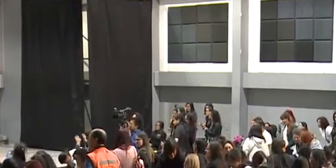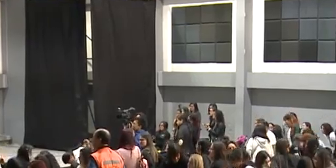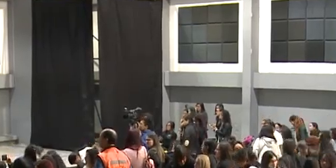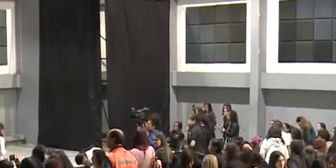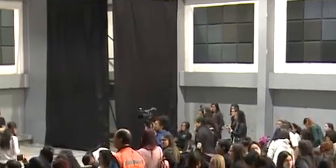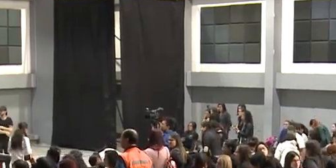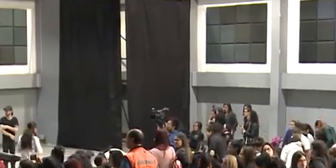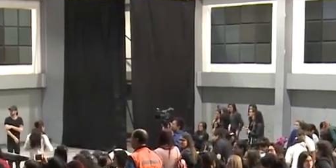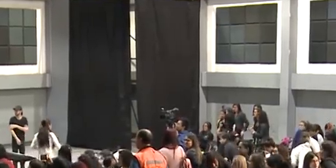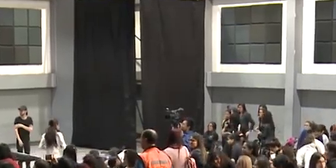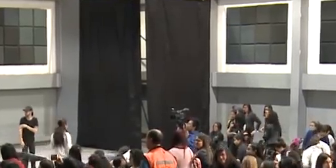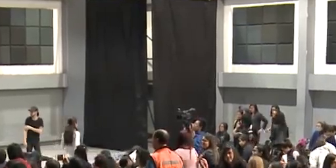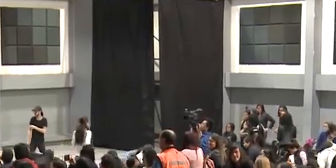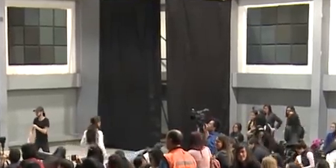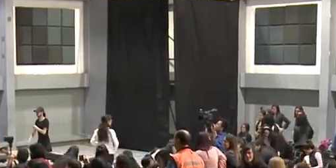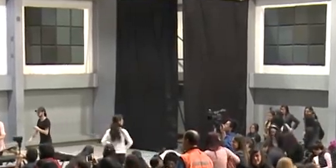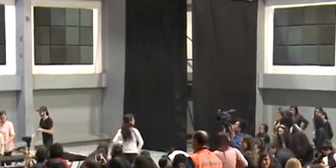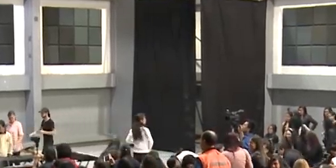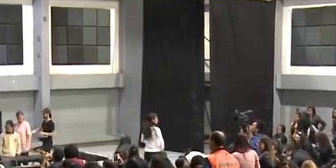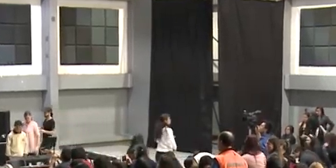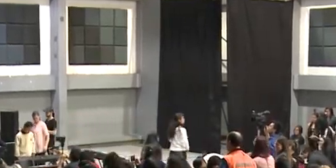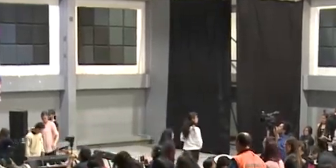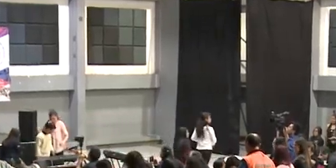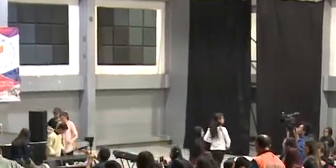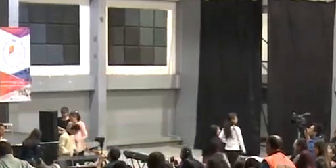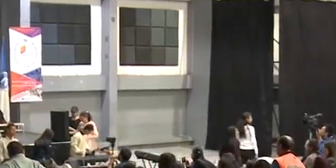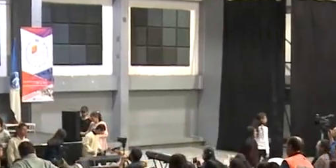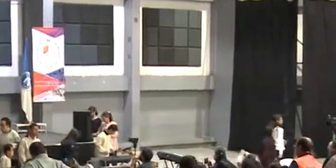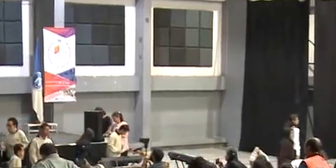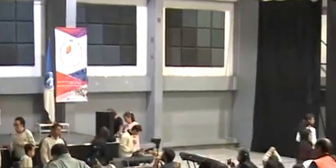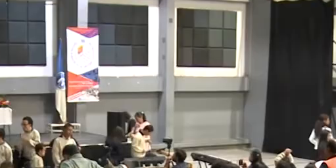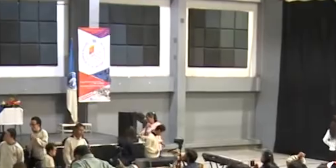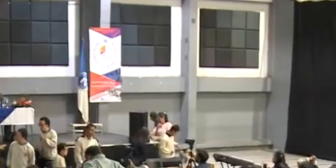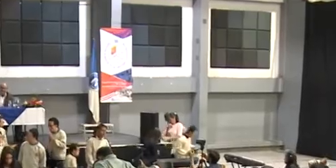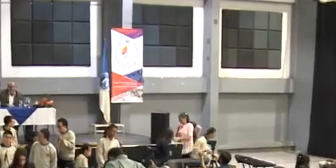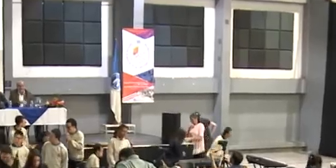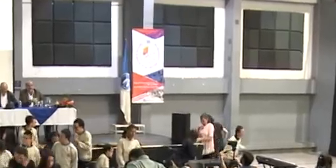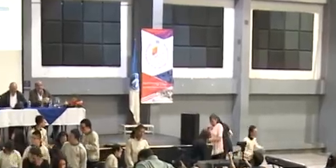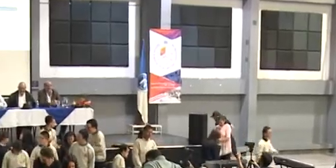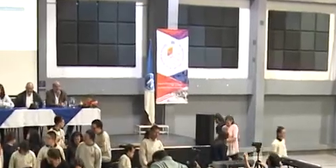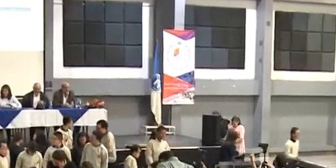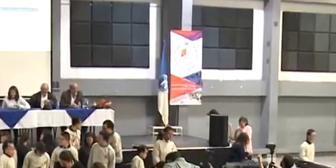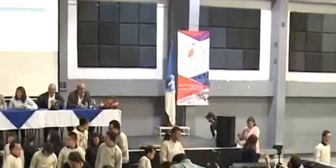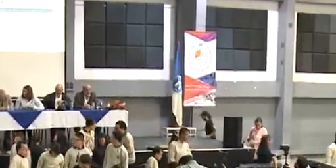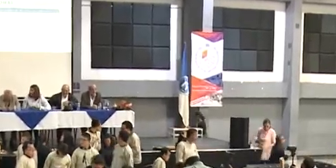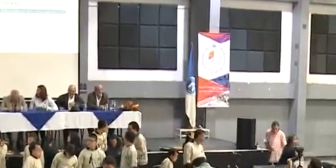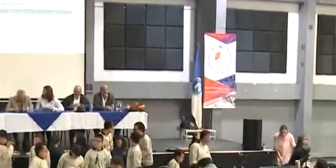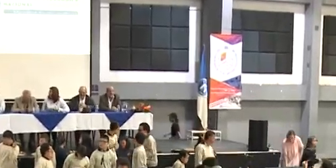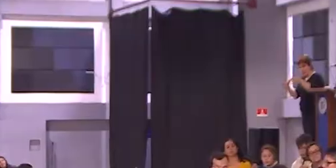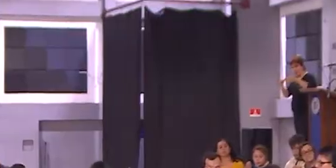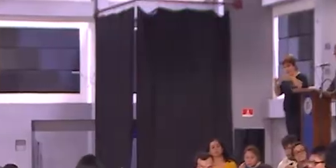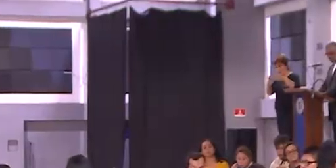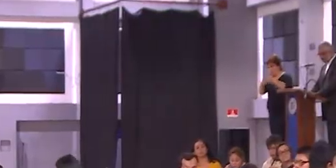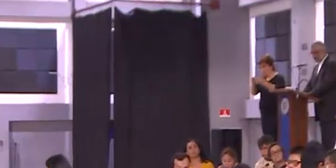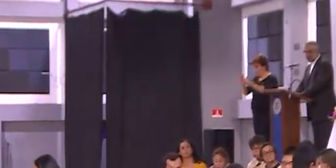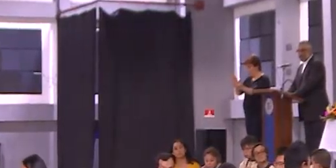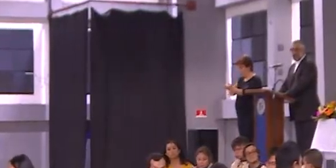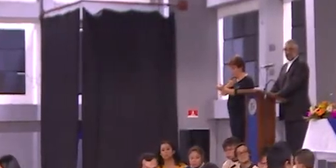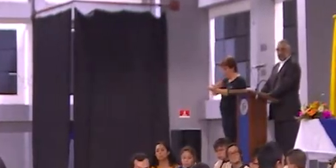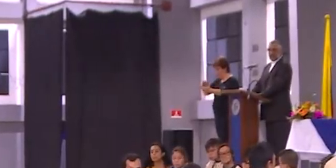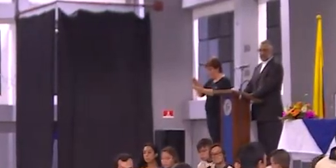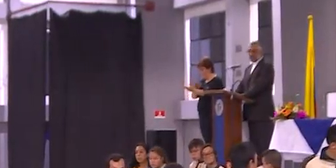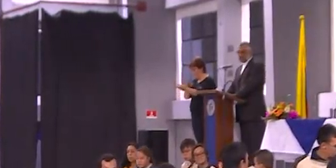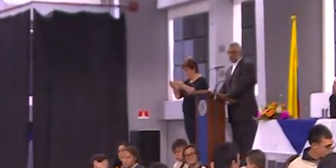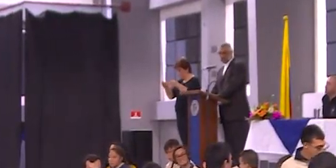agradecemos muy especialmente a todos los músicos integrantes de la orquesta